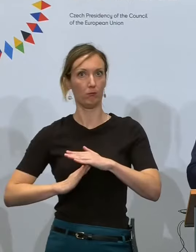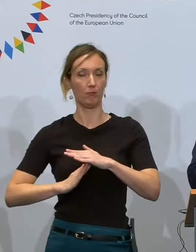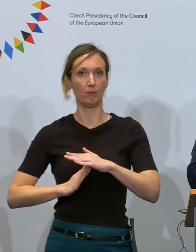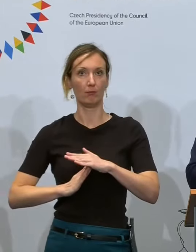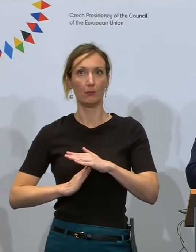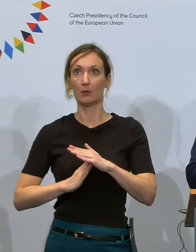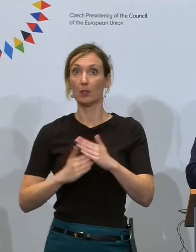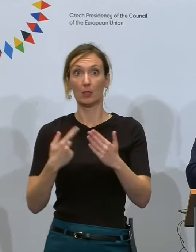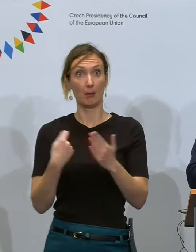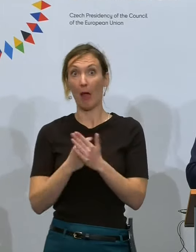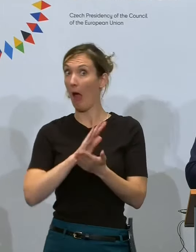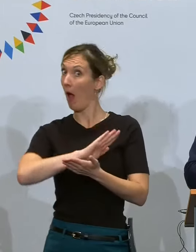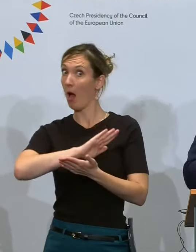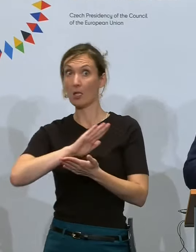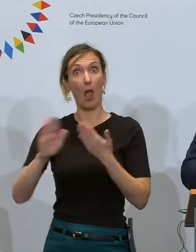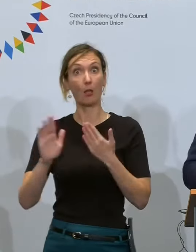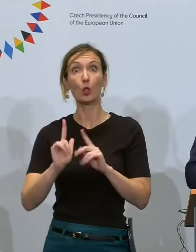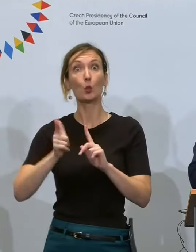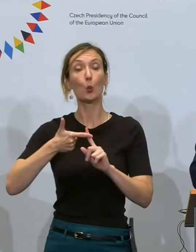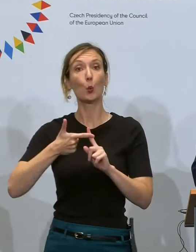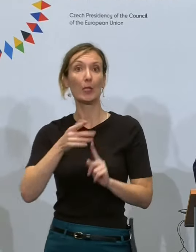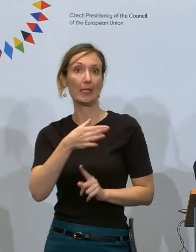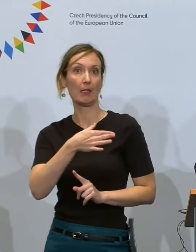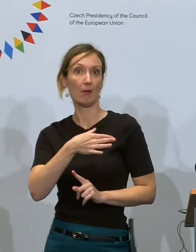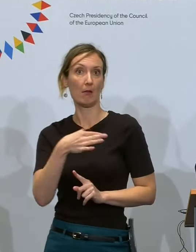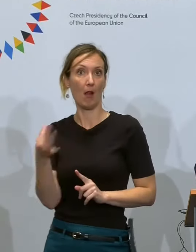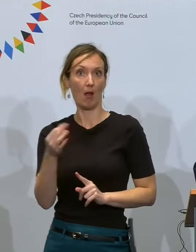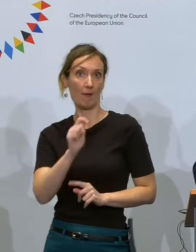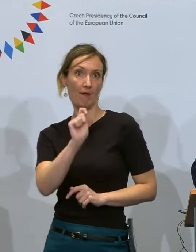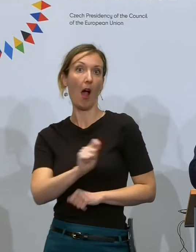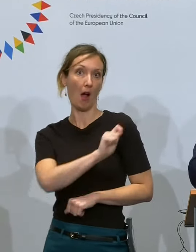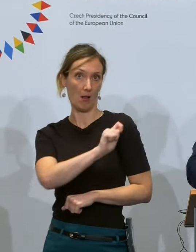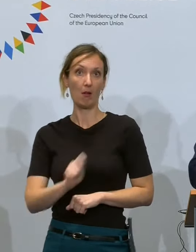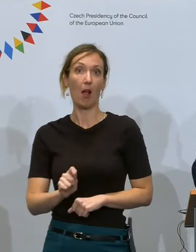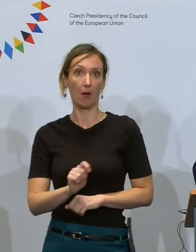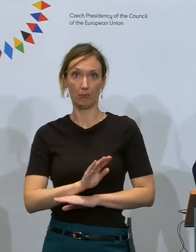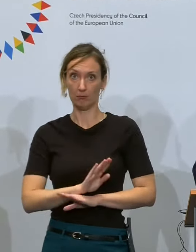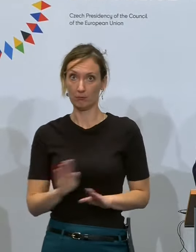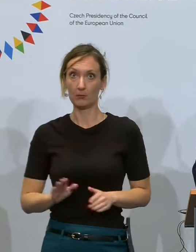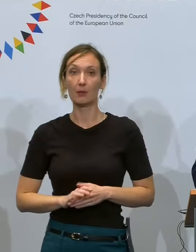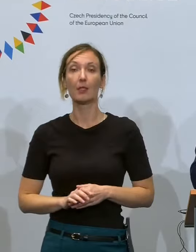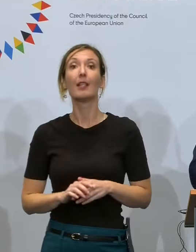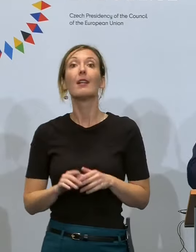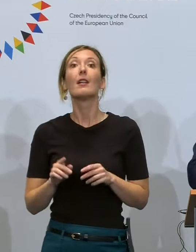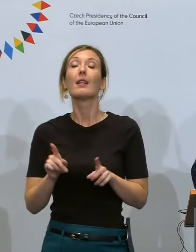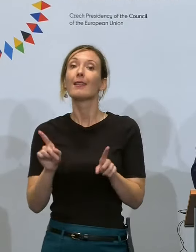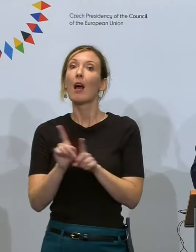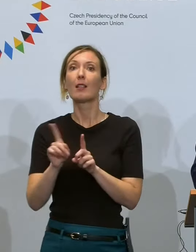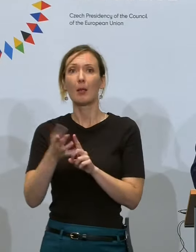vlastně přijali jsme to opatření zápětí po té, co Rusko i z běloruského území